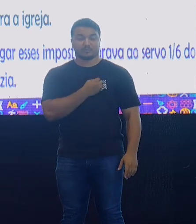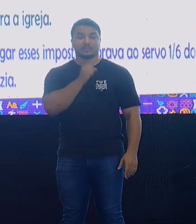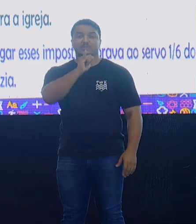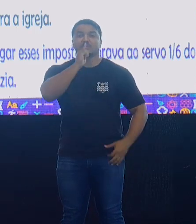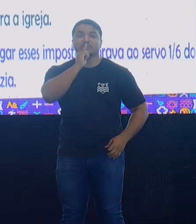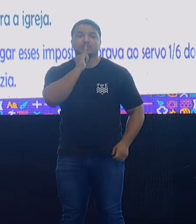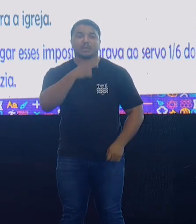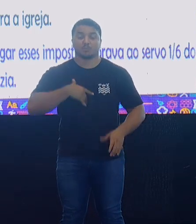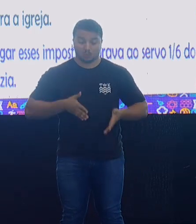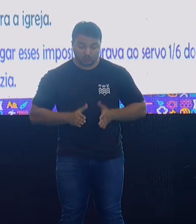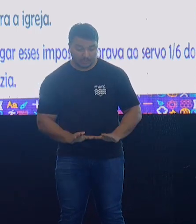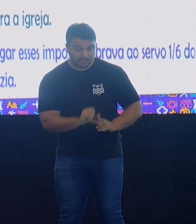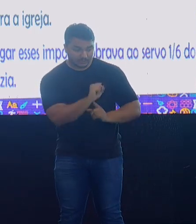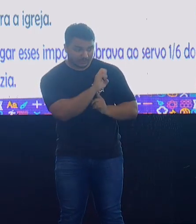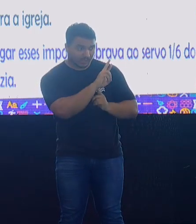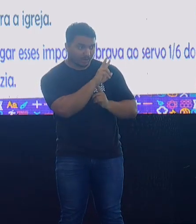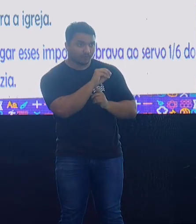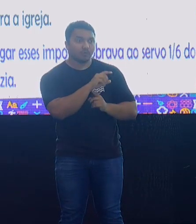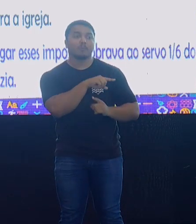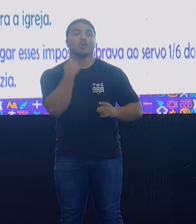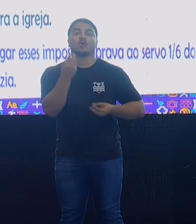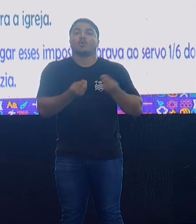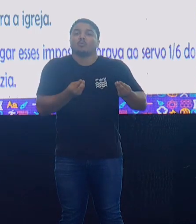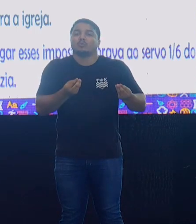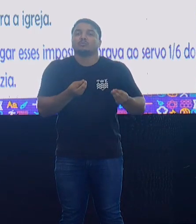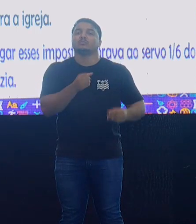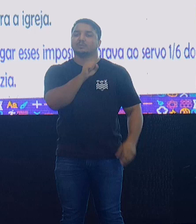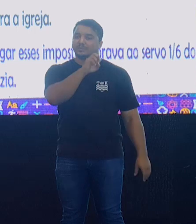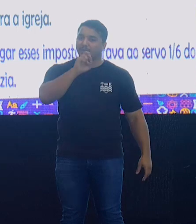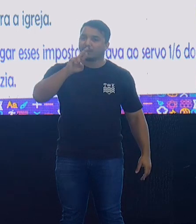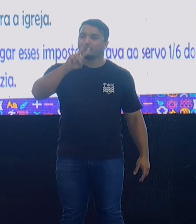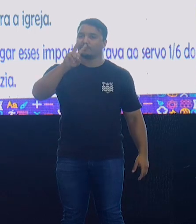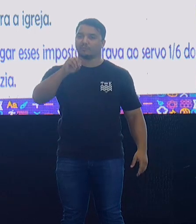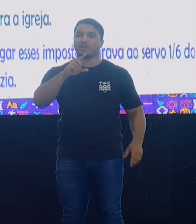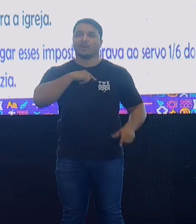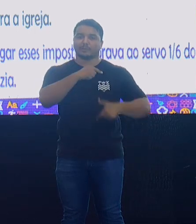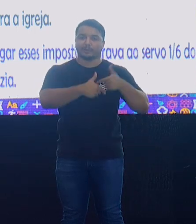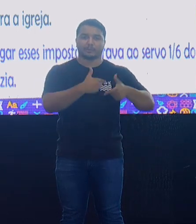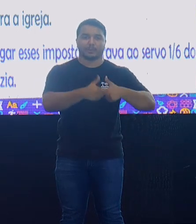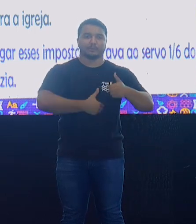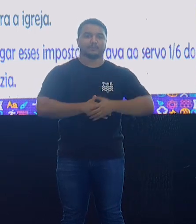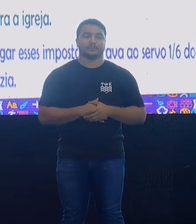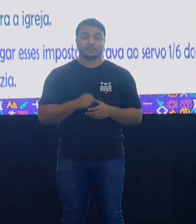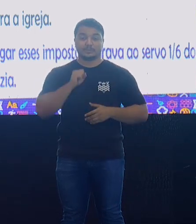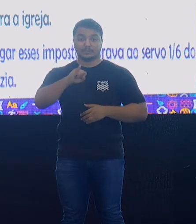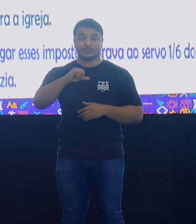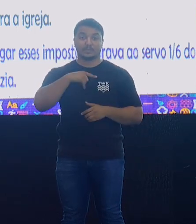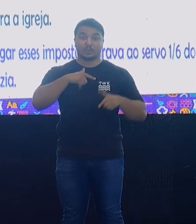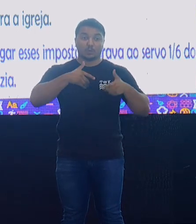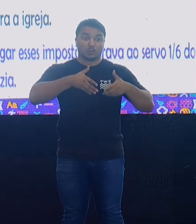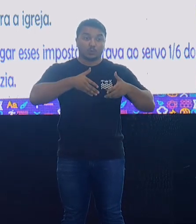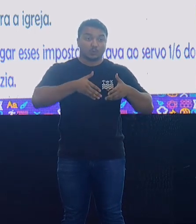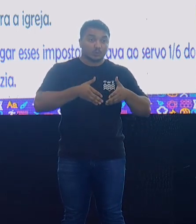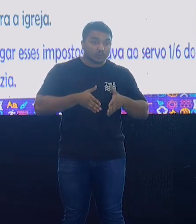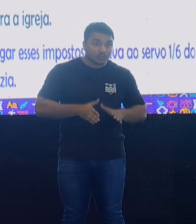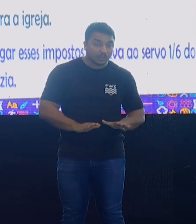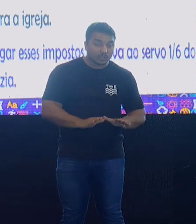o cara nasce servo, ele morre o quê? Vamos com mais força. Se o cara nasce servo, ele morre o